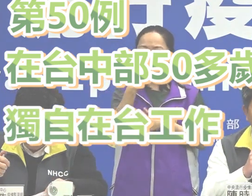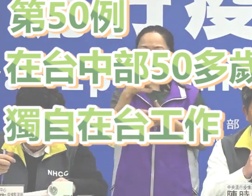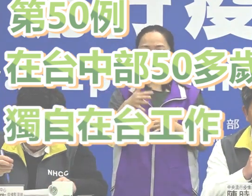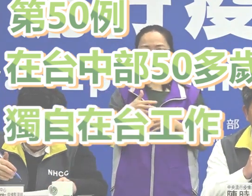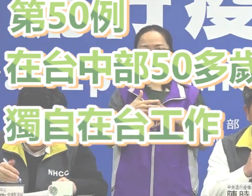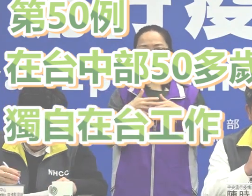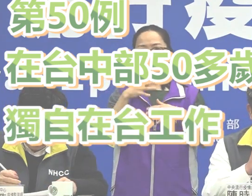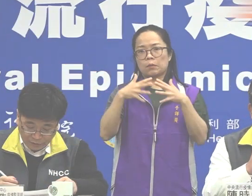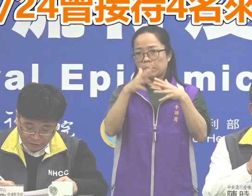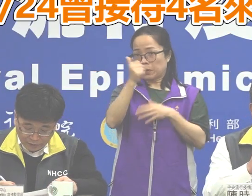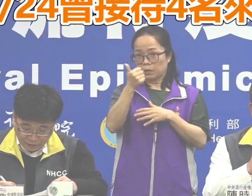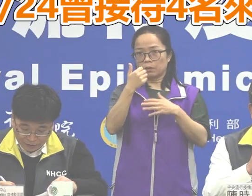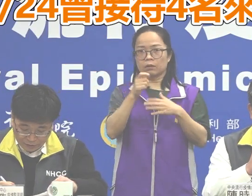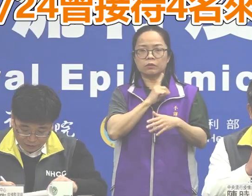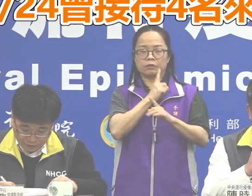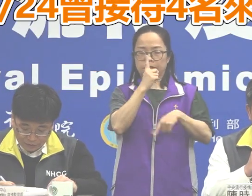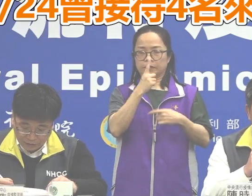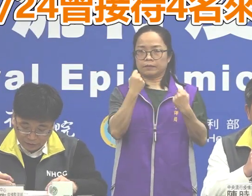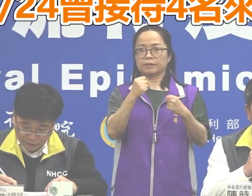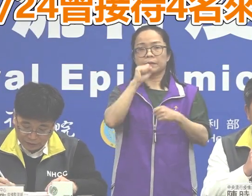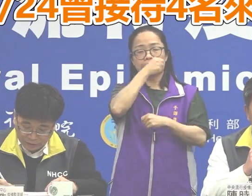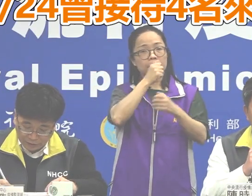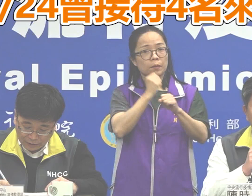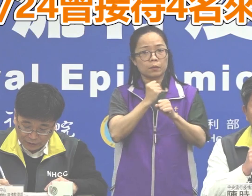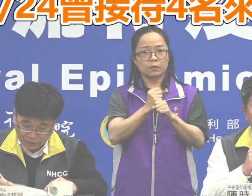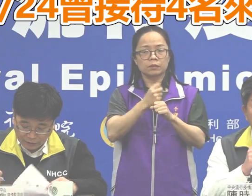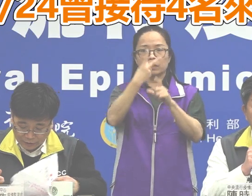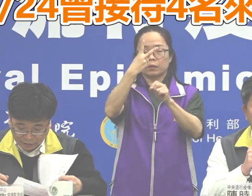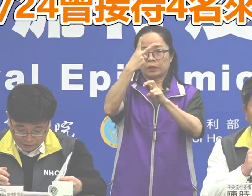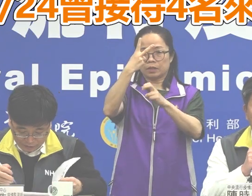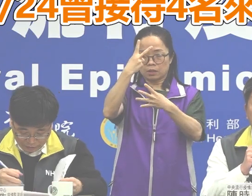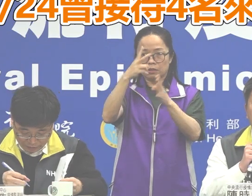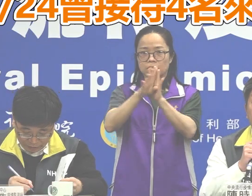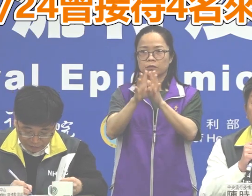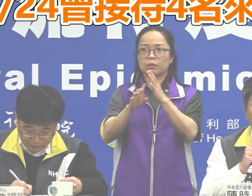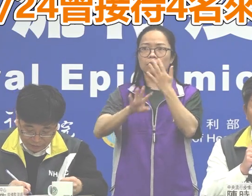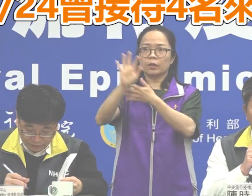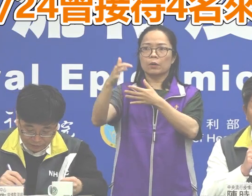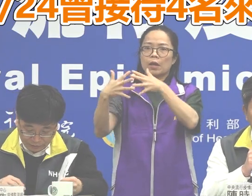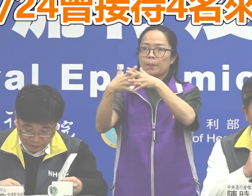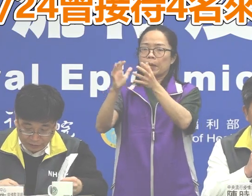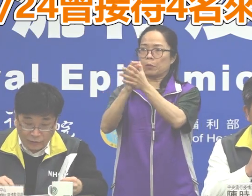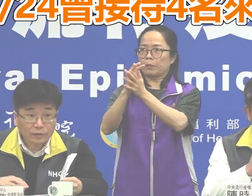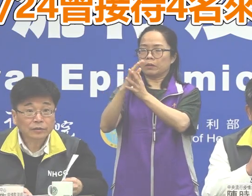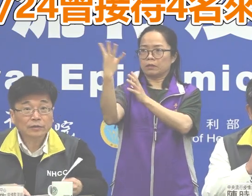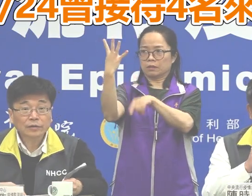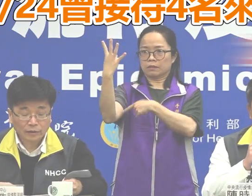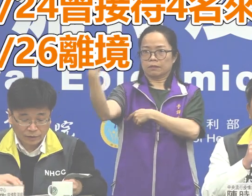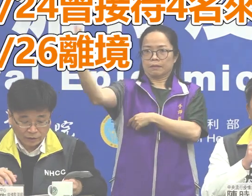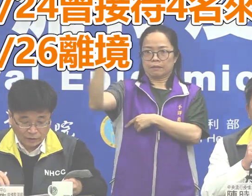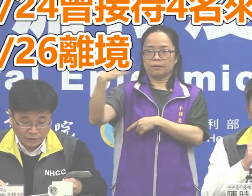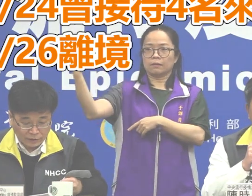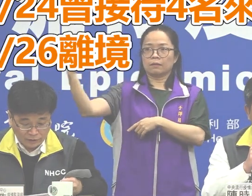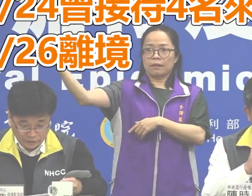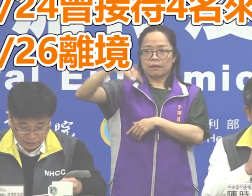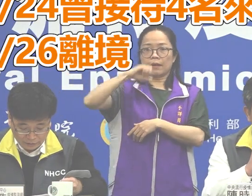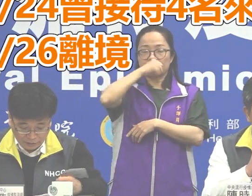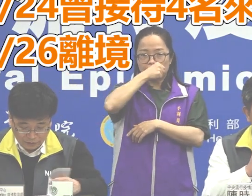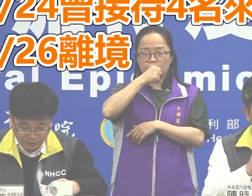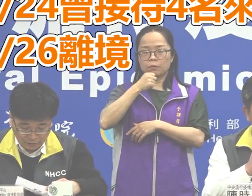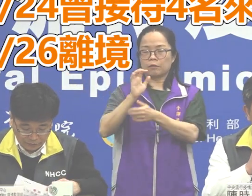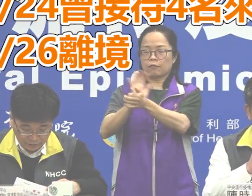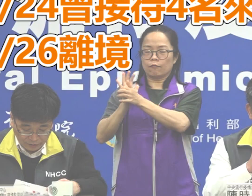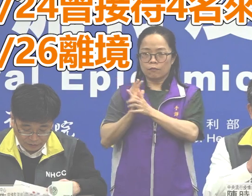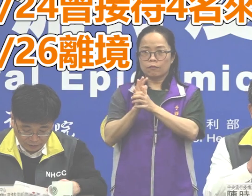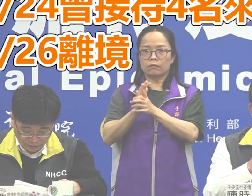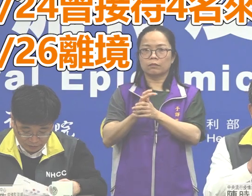在台工作。2月24日曾接待4名来台的美国友人，那均于